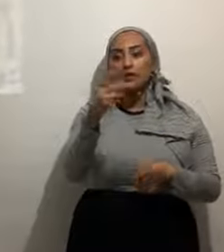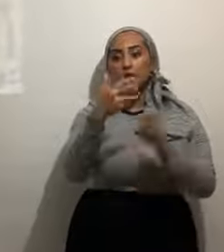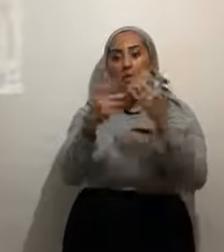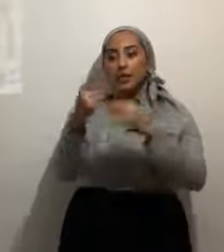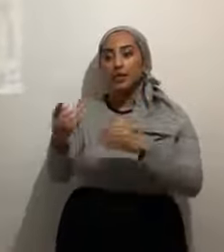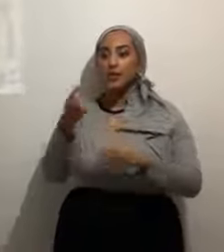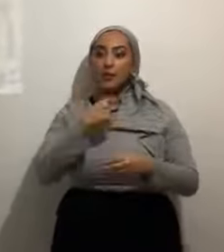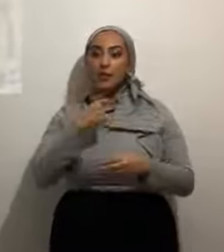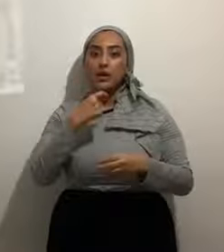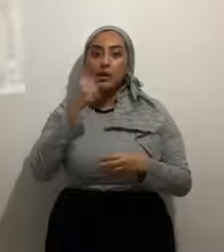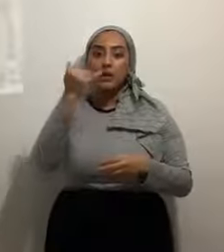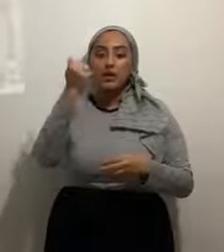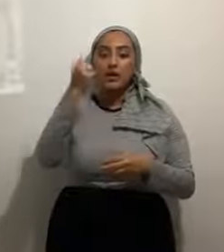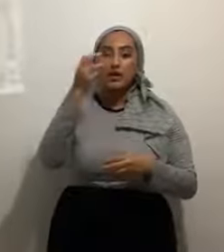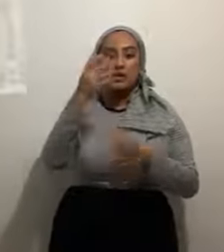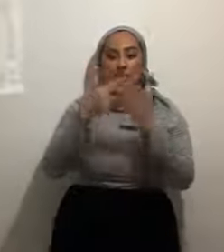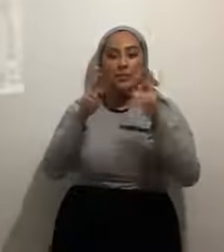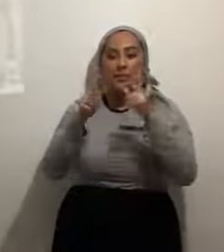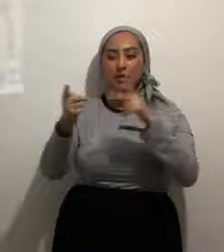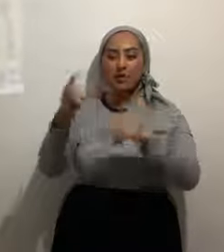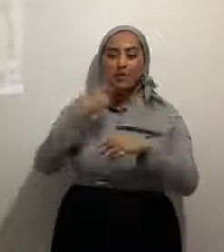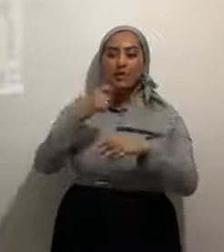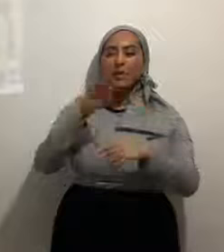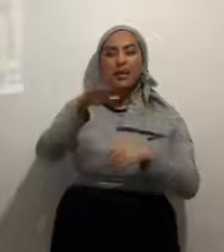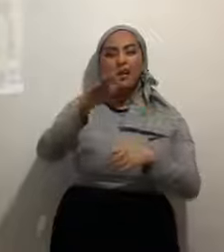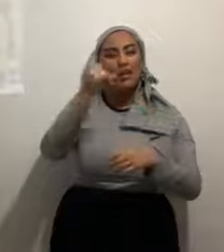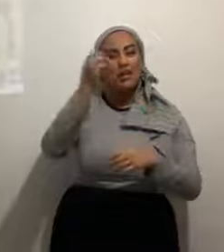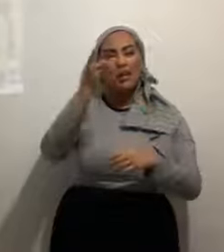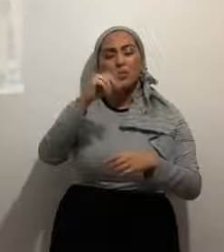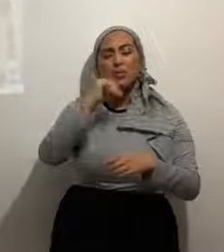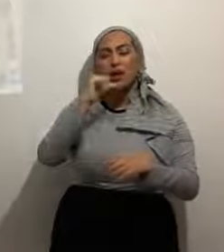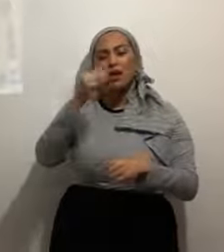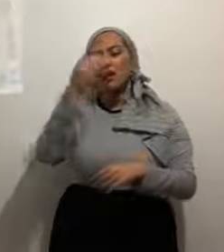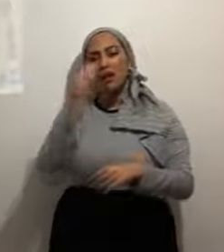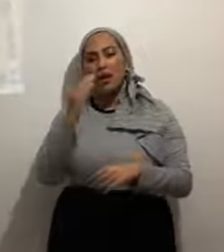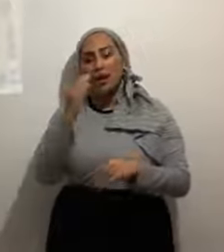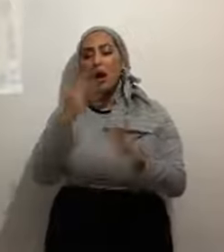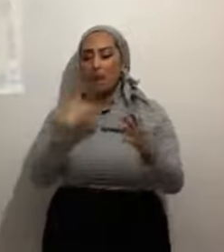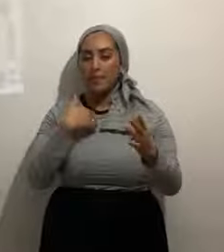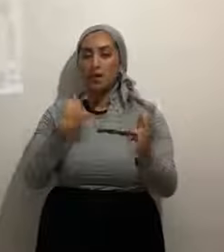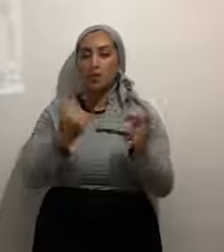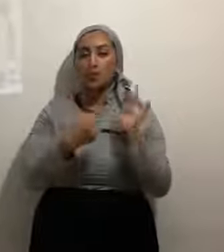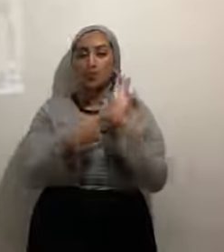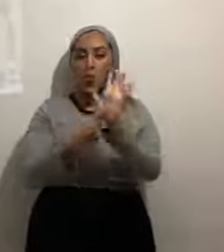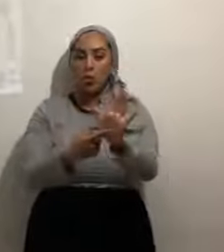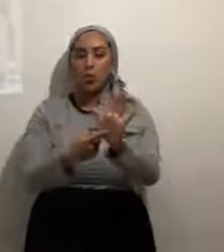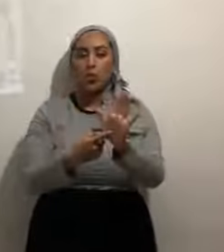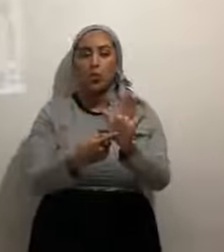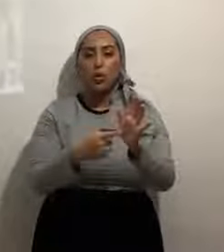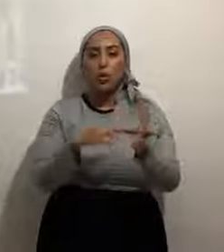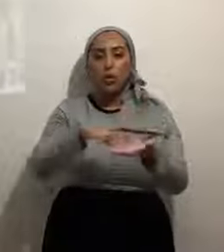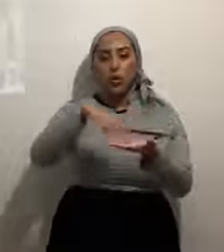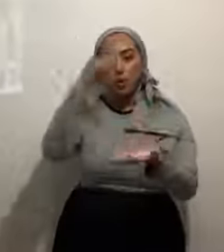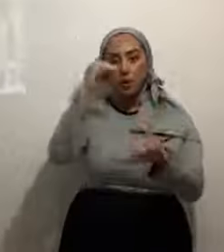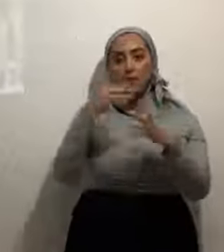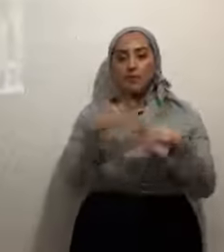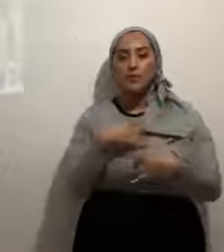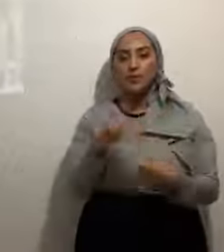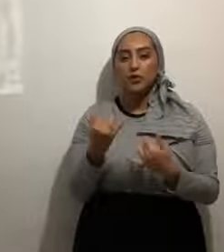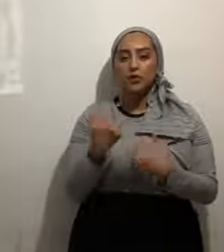Yahshua no es Elohim. Te lo voy a demostrar. Atención, porque vamos a ver cosas bien interesantes ahorita. Vamos al